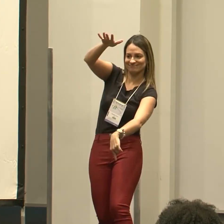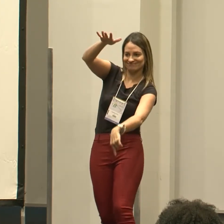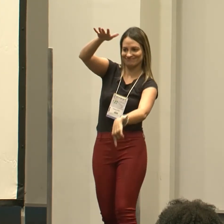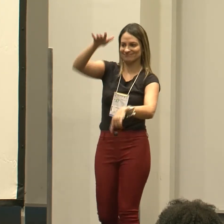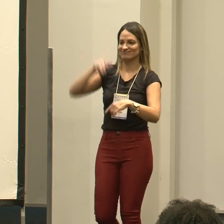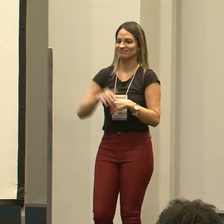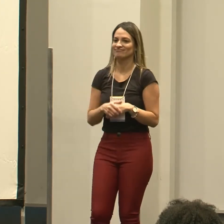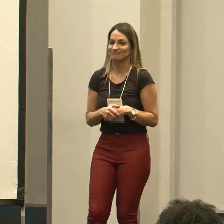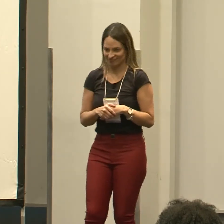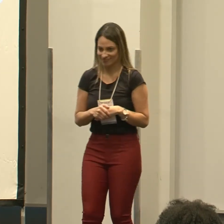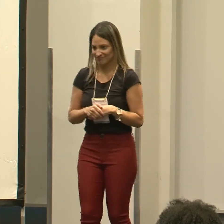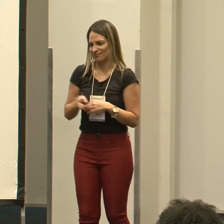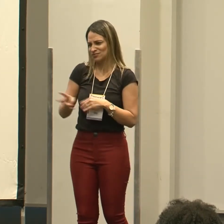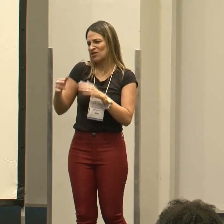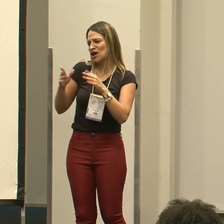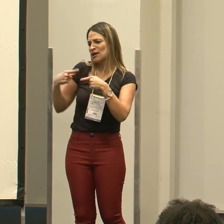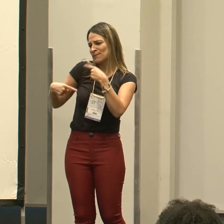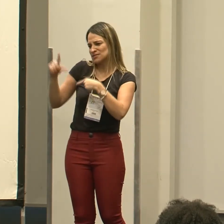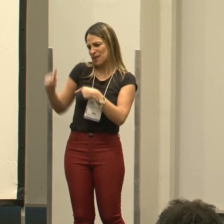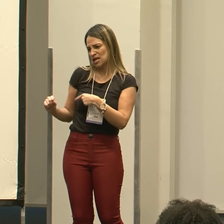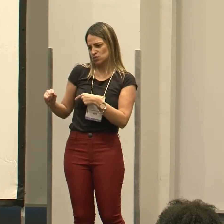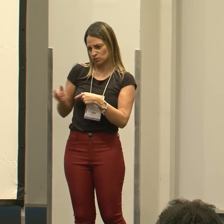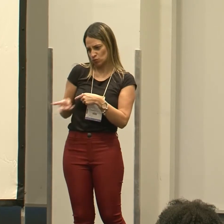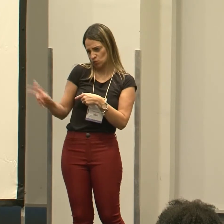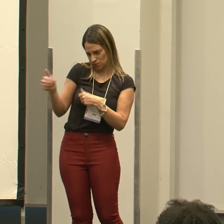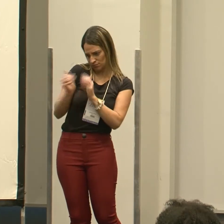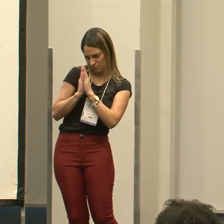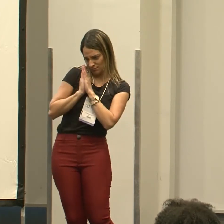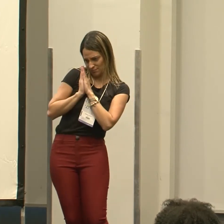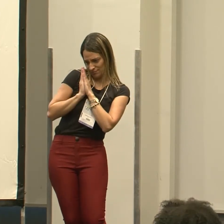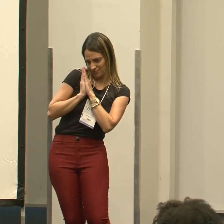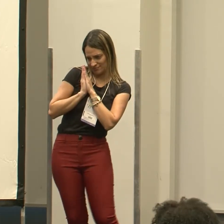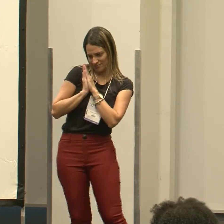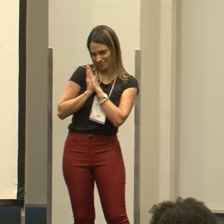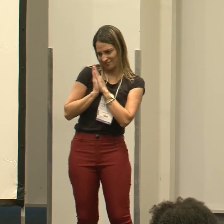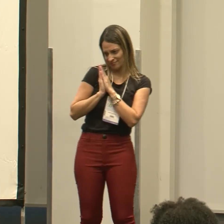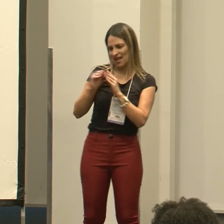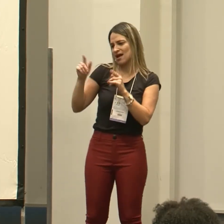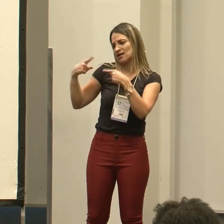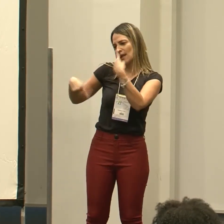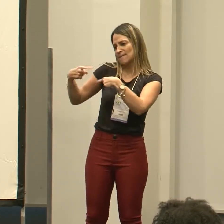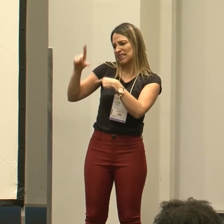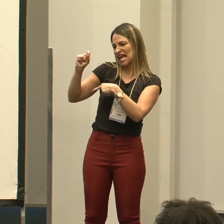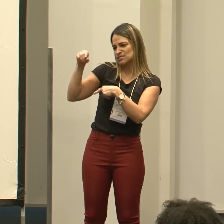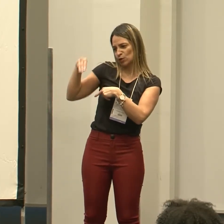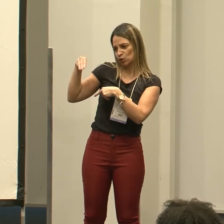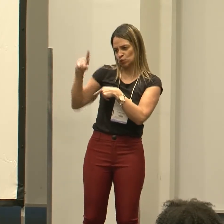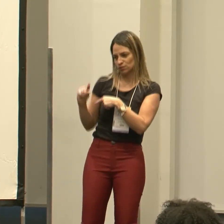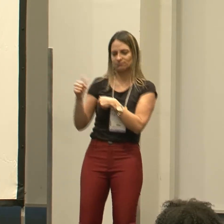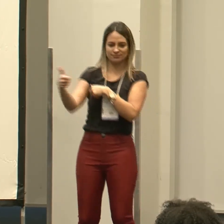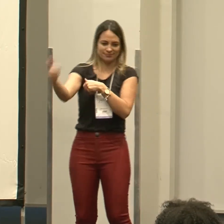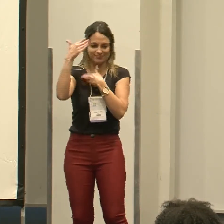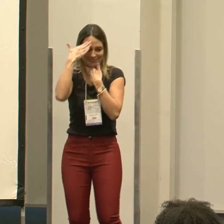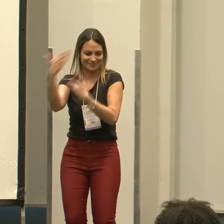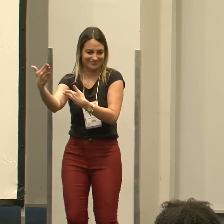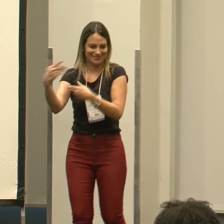Aqui também acontece 2 ao mesmo tempo, certo? Vamos menos debate, menos tempo, dá para